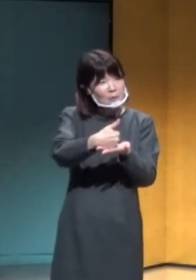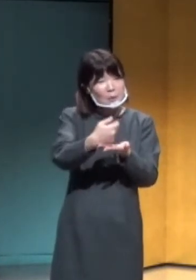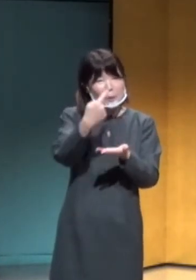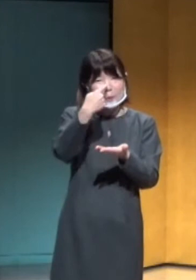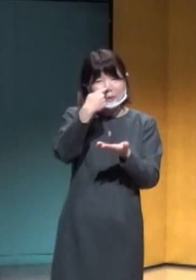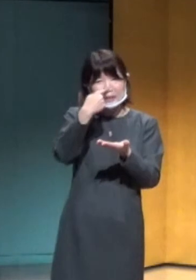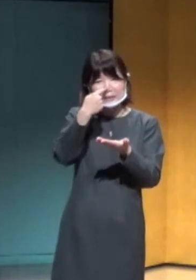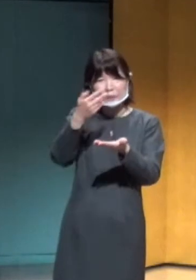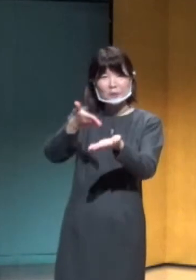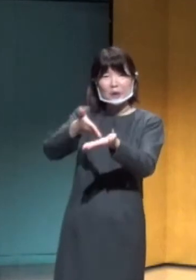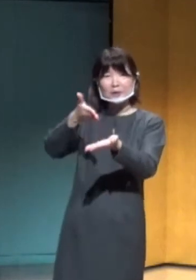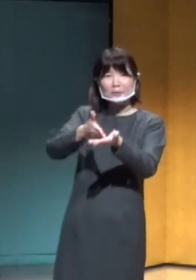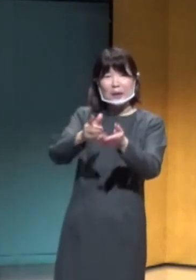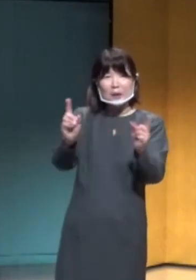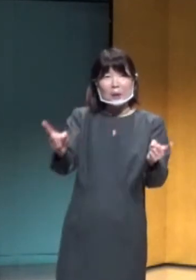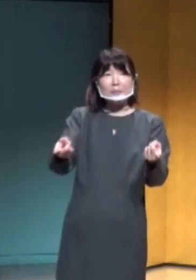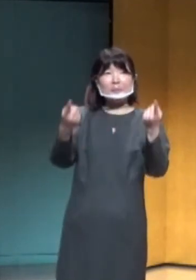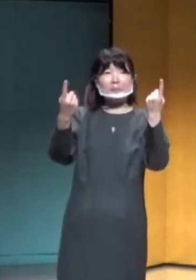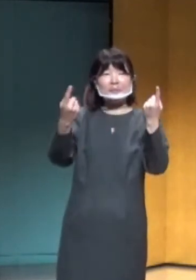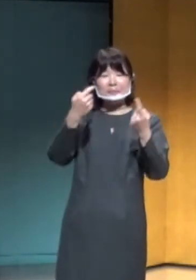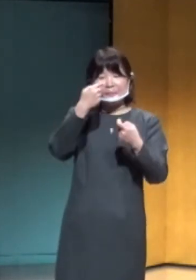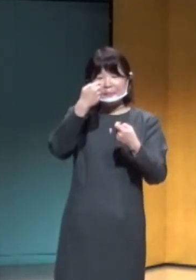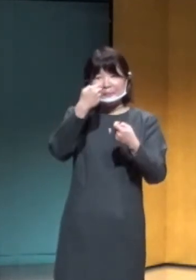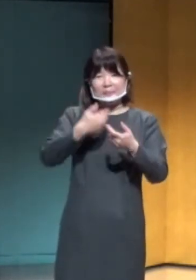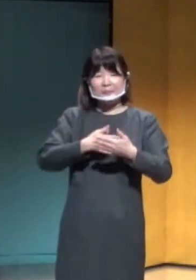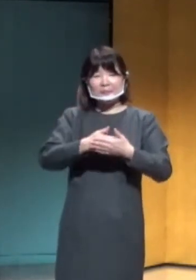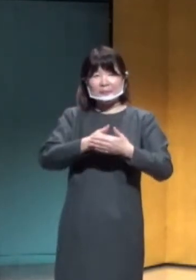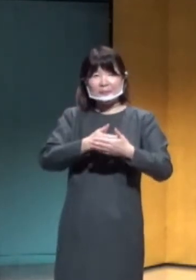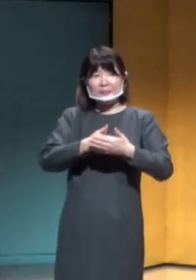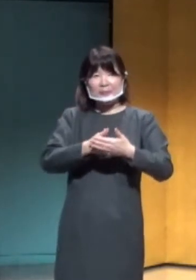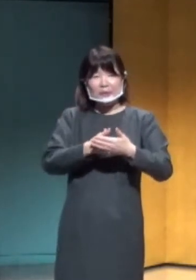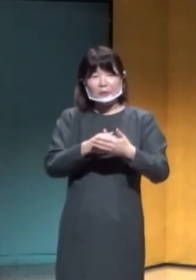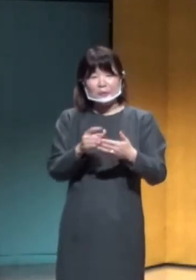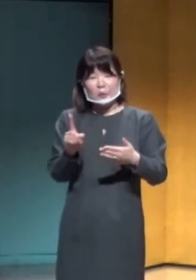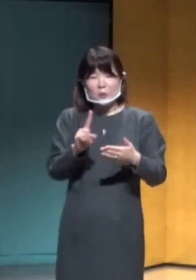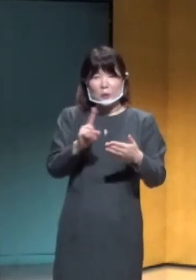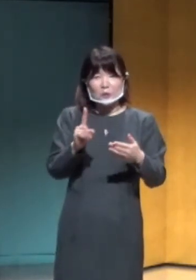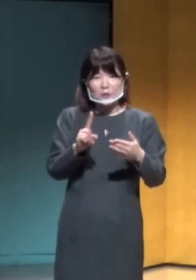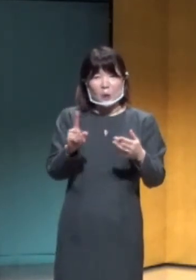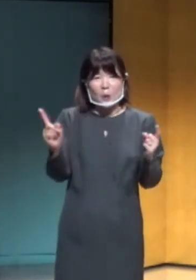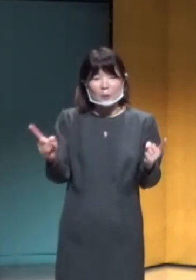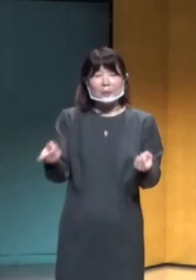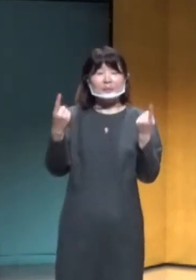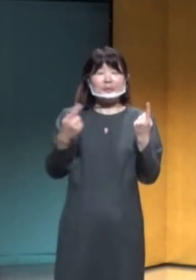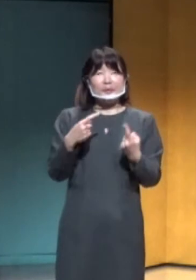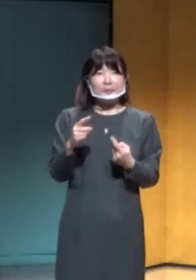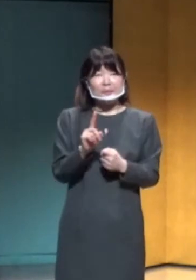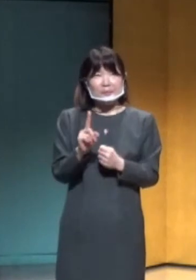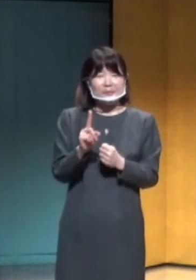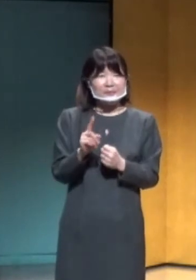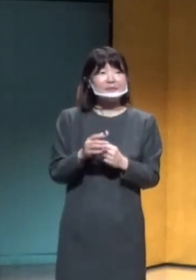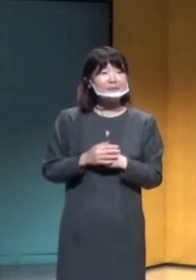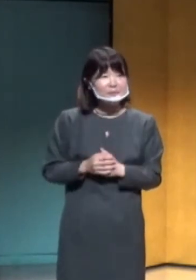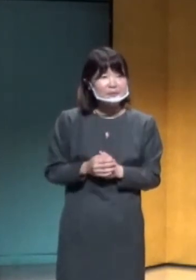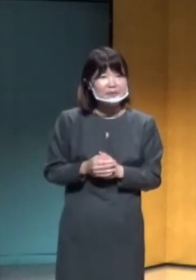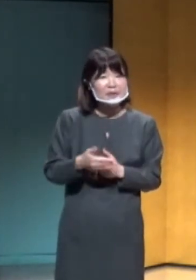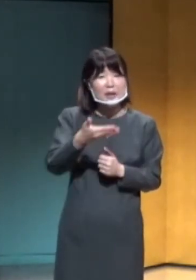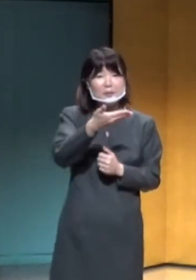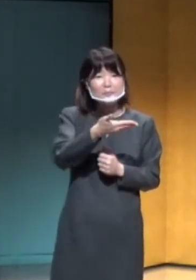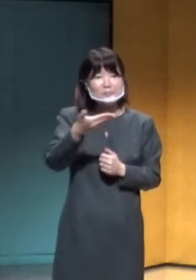して、ちょっと緊張しております。どうこれを対処するか今考えているところでございます。水の上